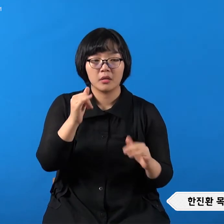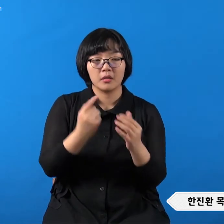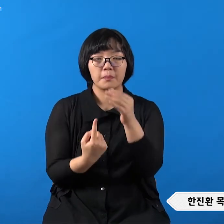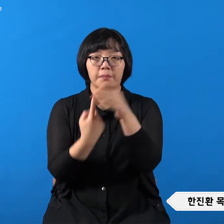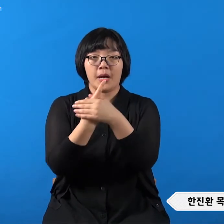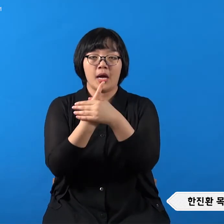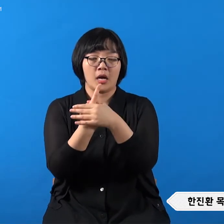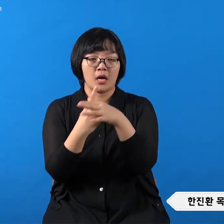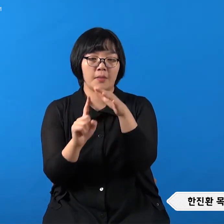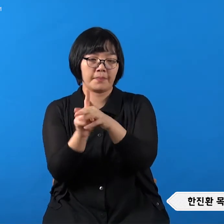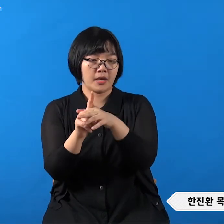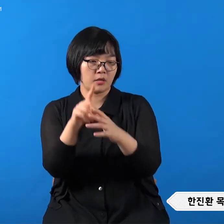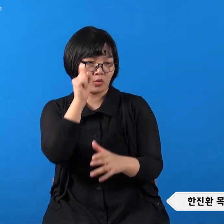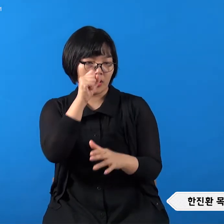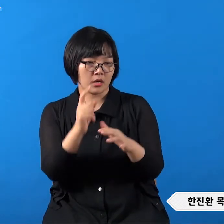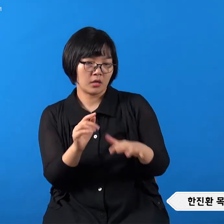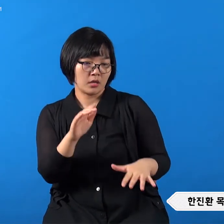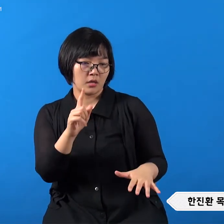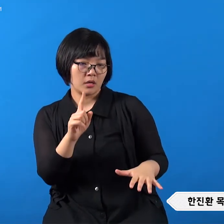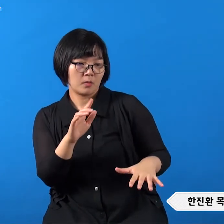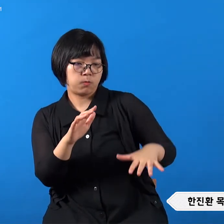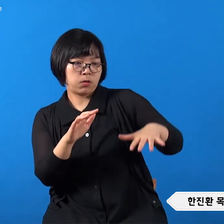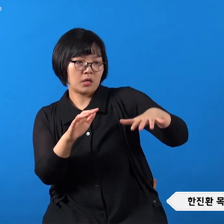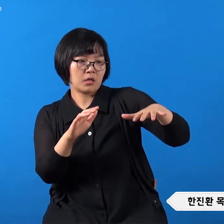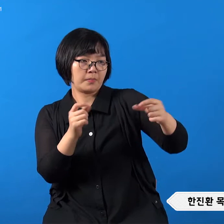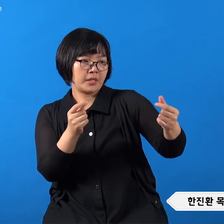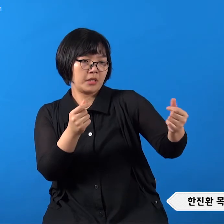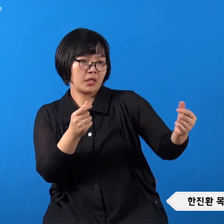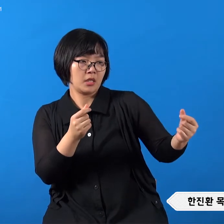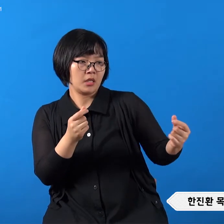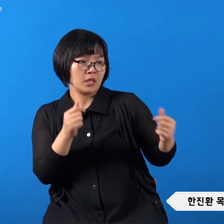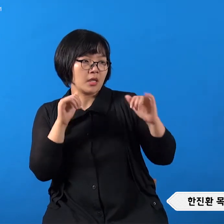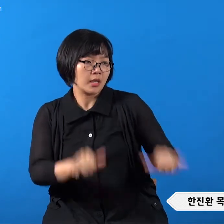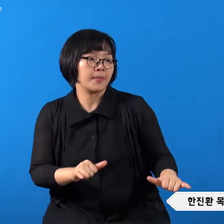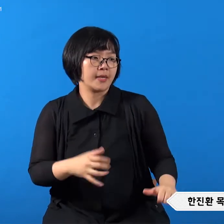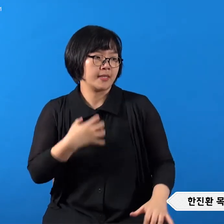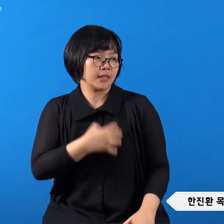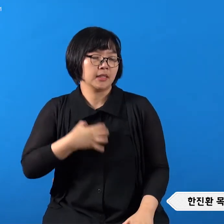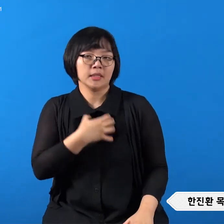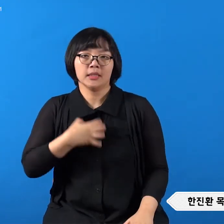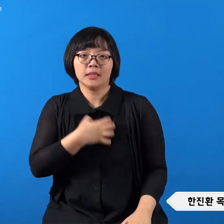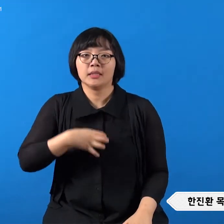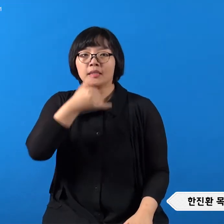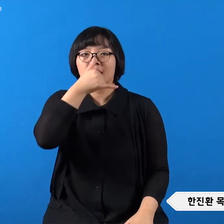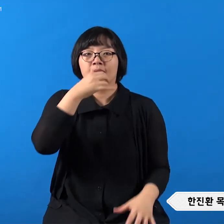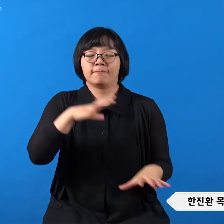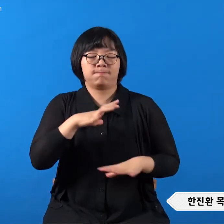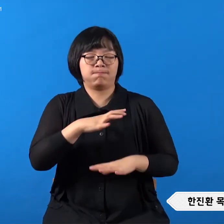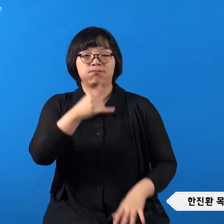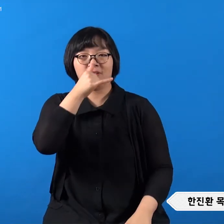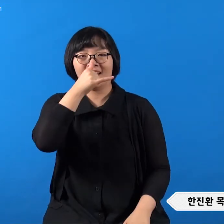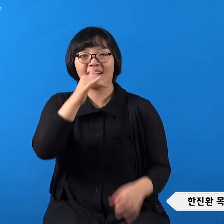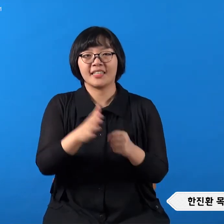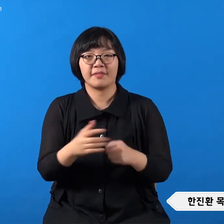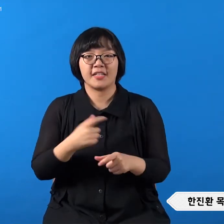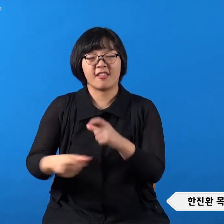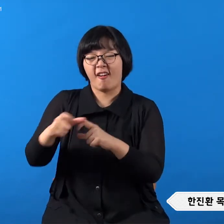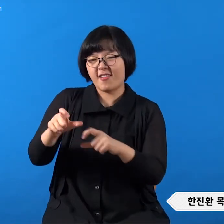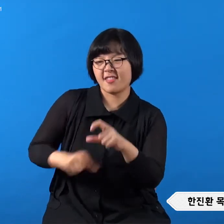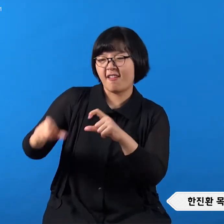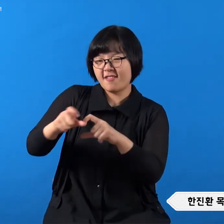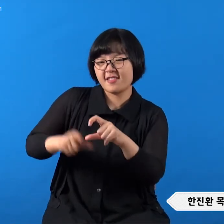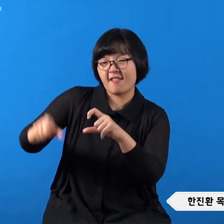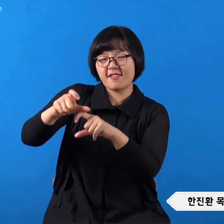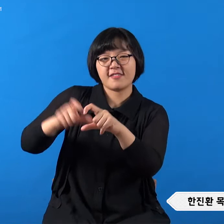고만고만해질지도 모른다는 끔찍한 공포심이 내 인생을 움직이는 힘이다. 언제나 그 공포가 나를 몰아붙이고